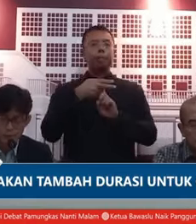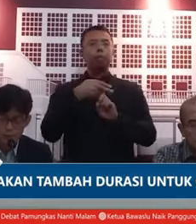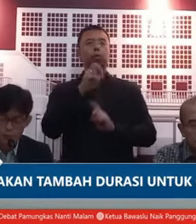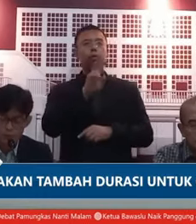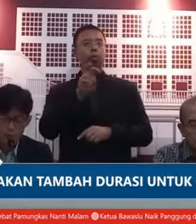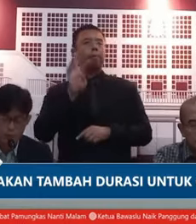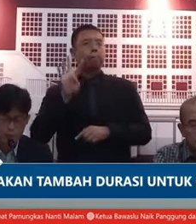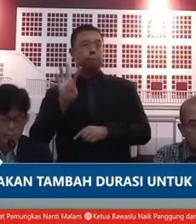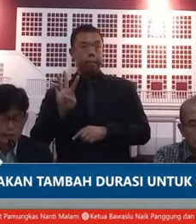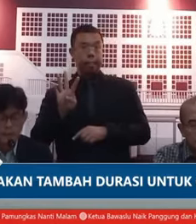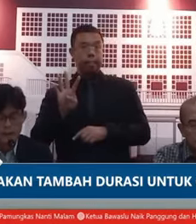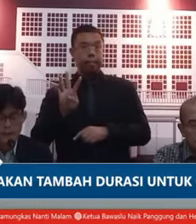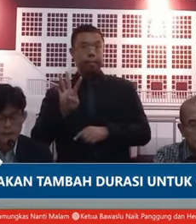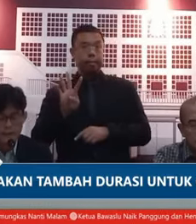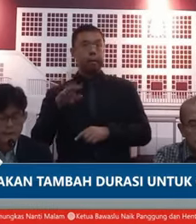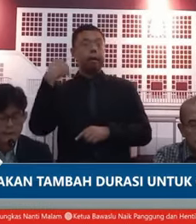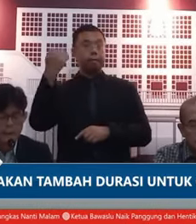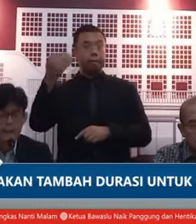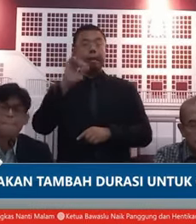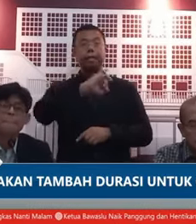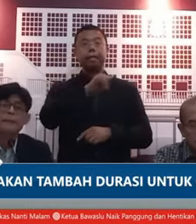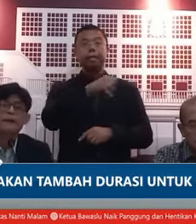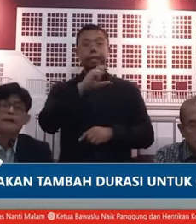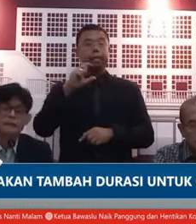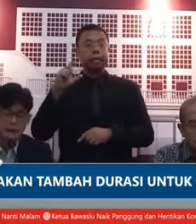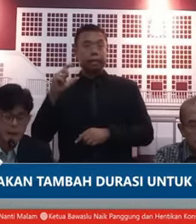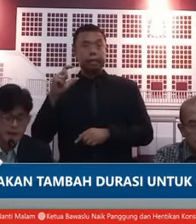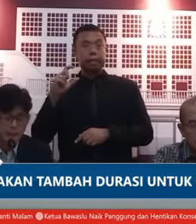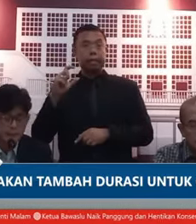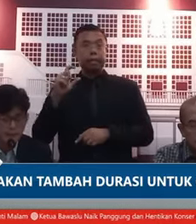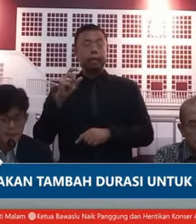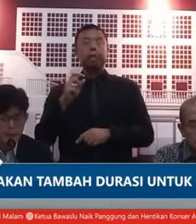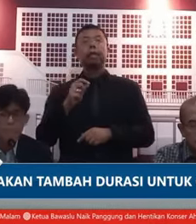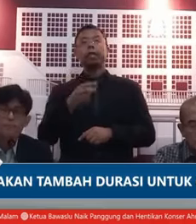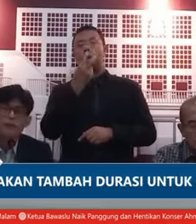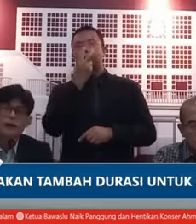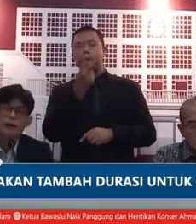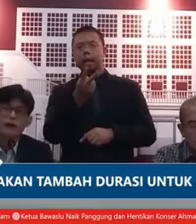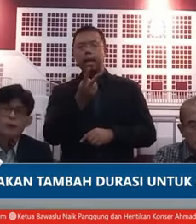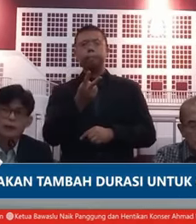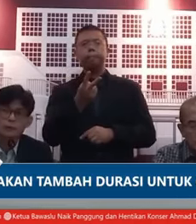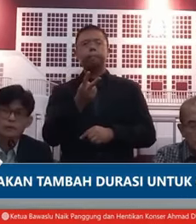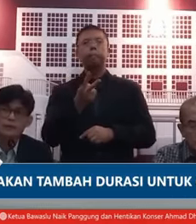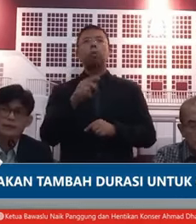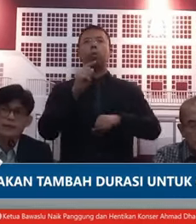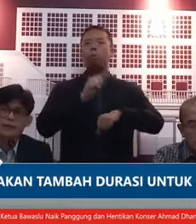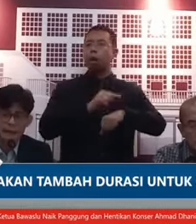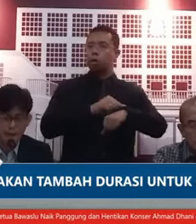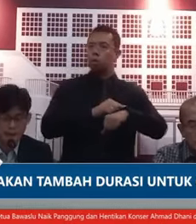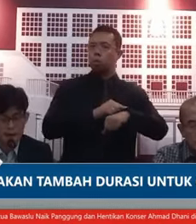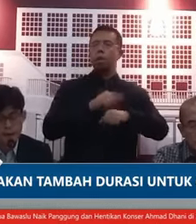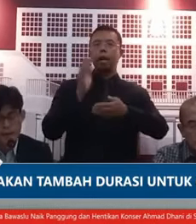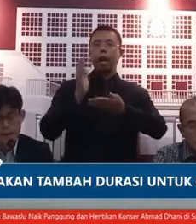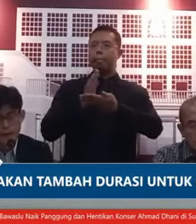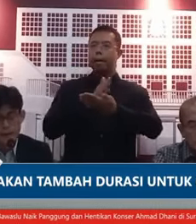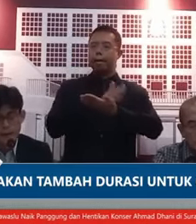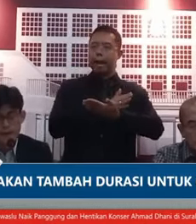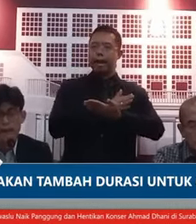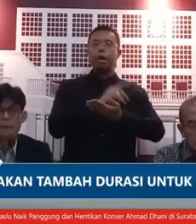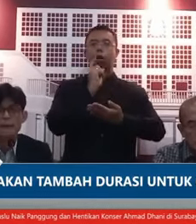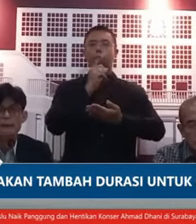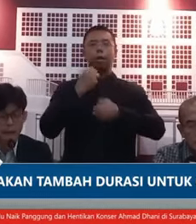tahun 2024 mendatang di JCC, secara prinsip waktu dan segmen